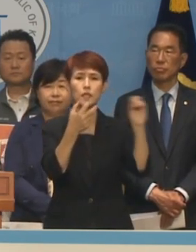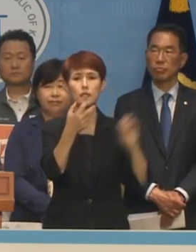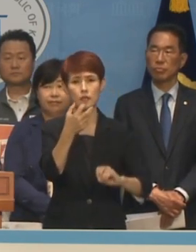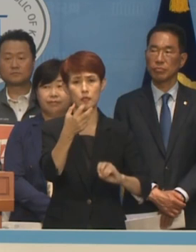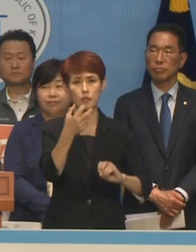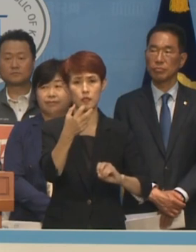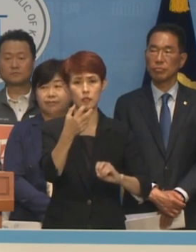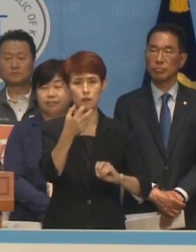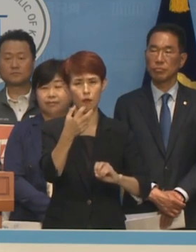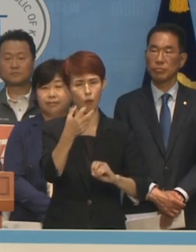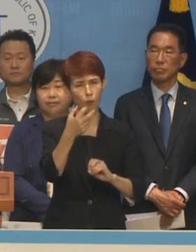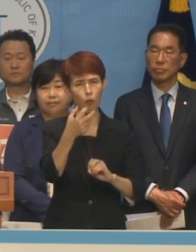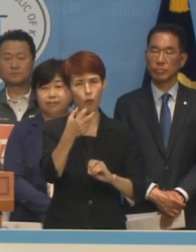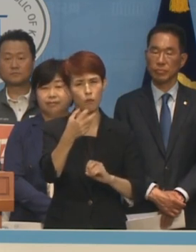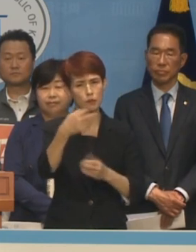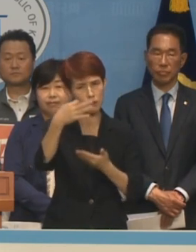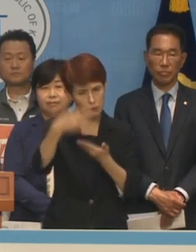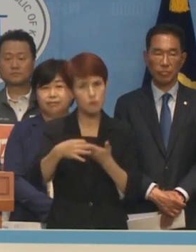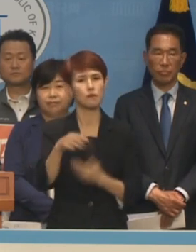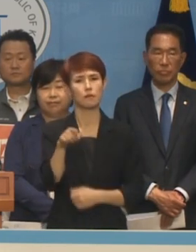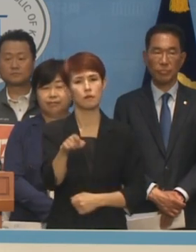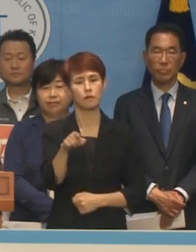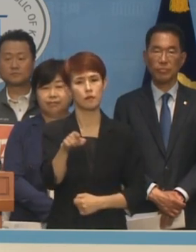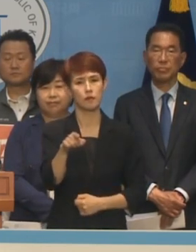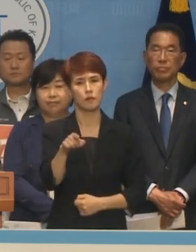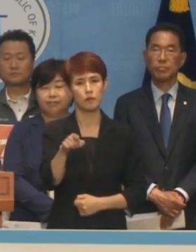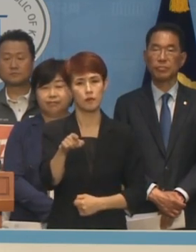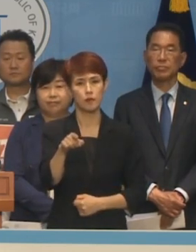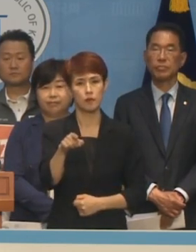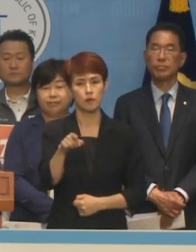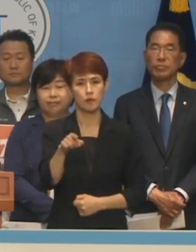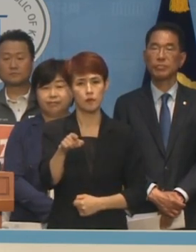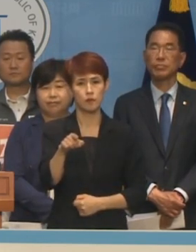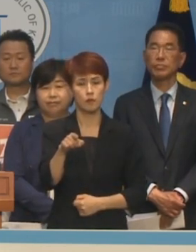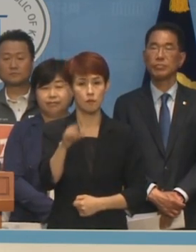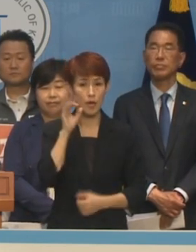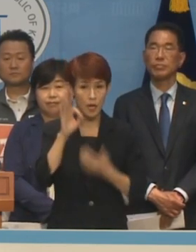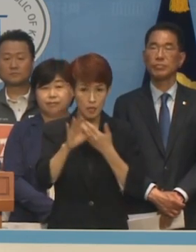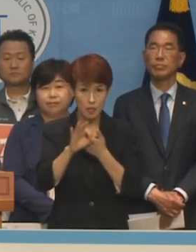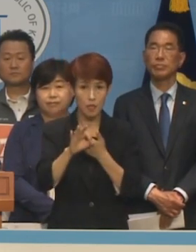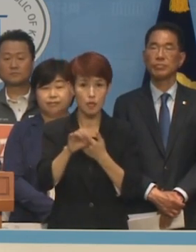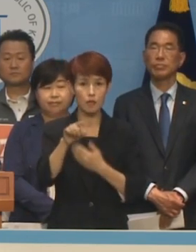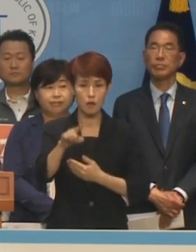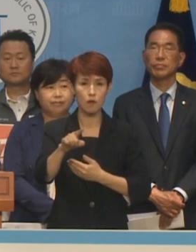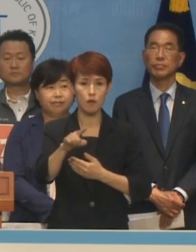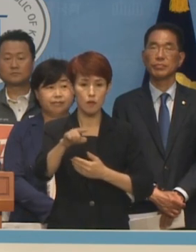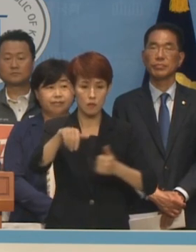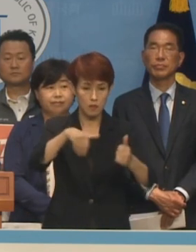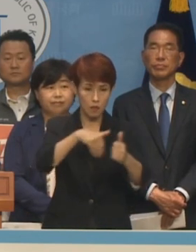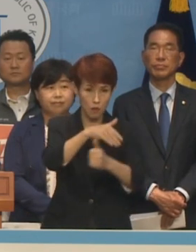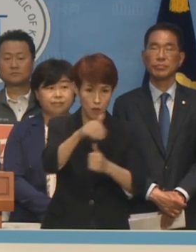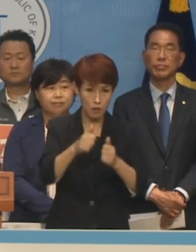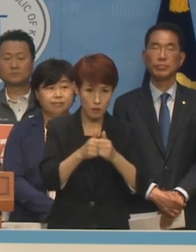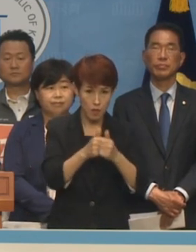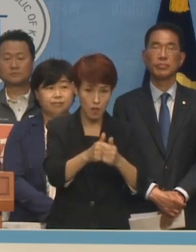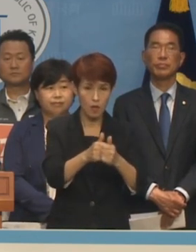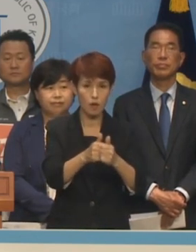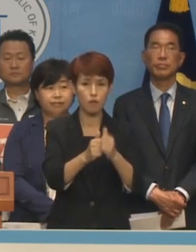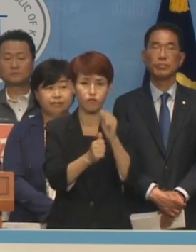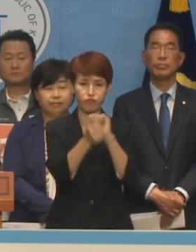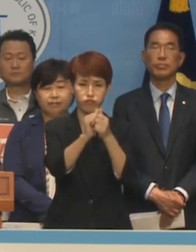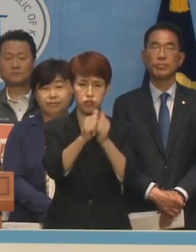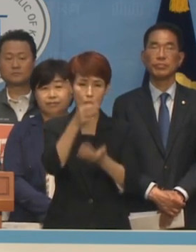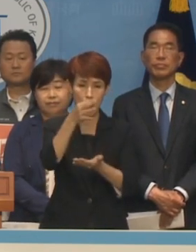불과한 매우 저평가 상태라는 의미다. 만약 이러한 시장 상황에 따라 매각 공모